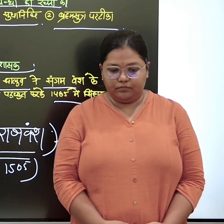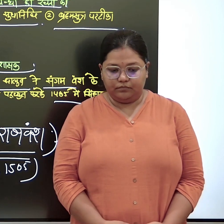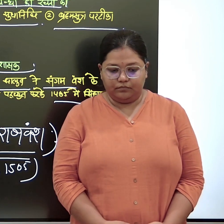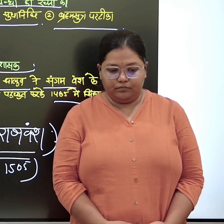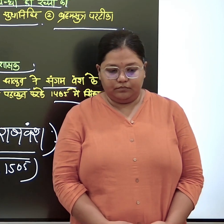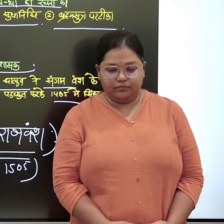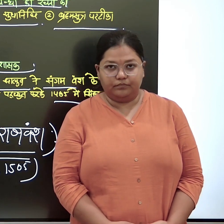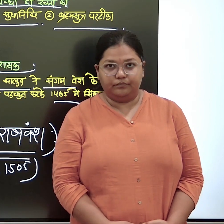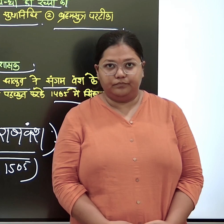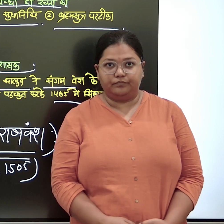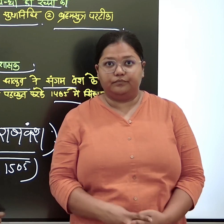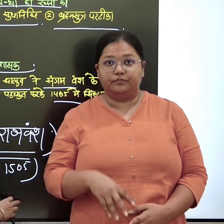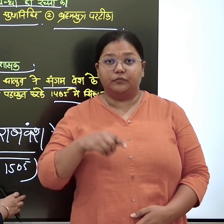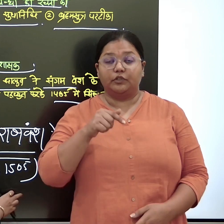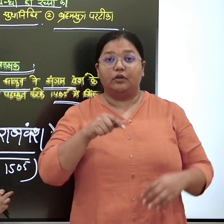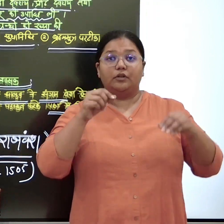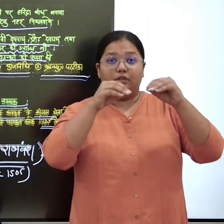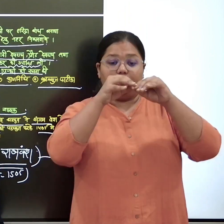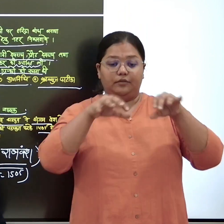1485 से